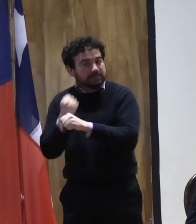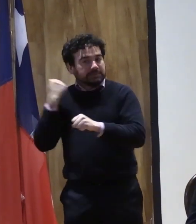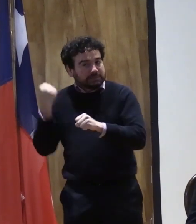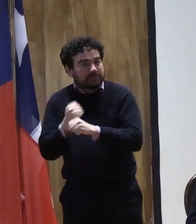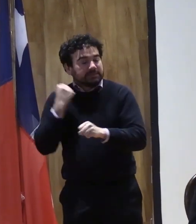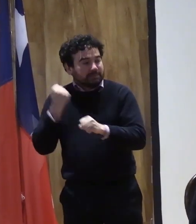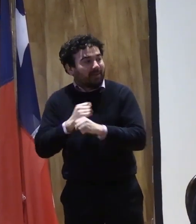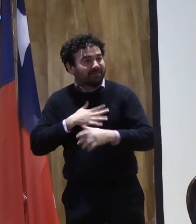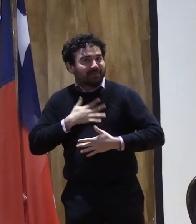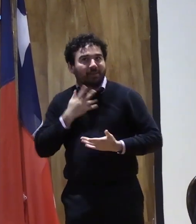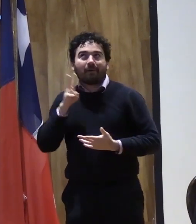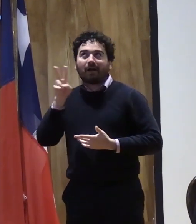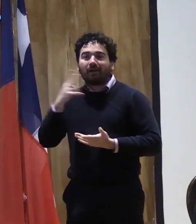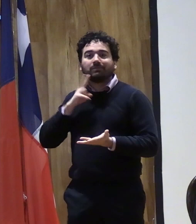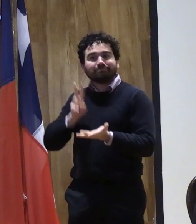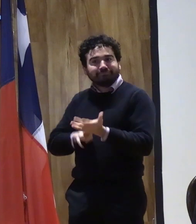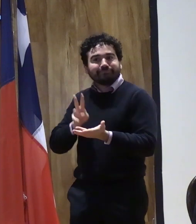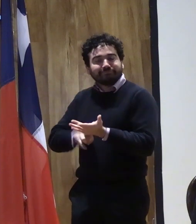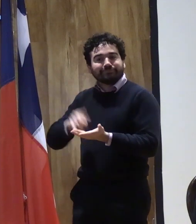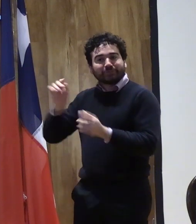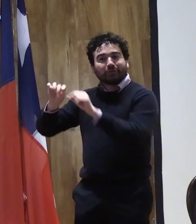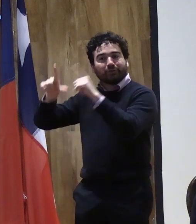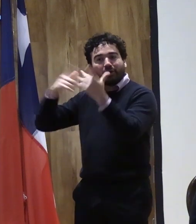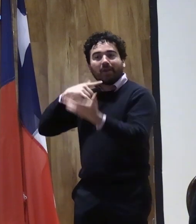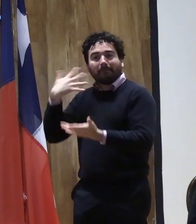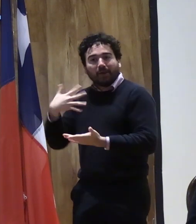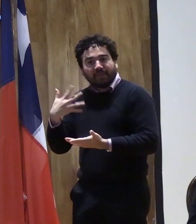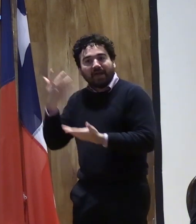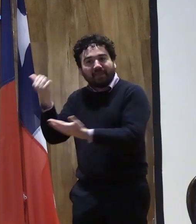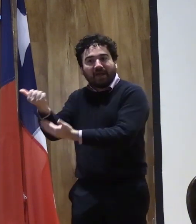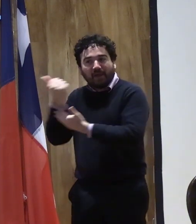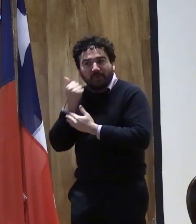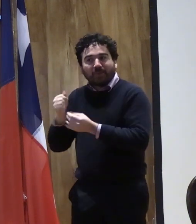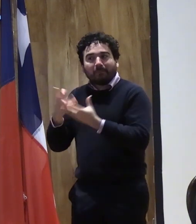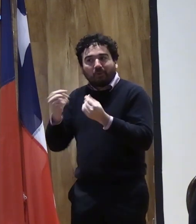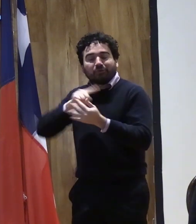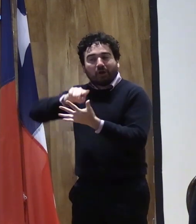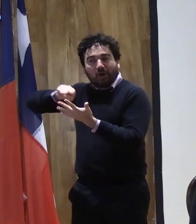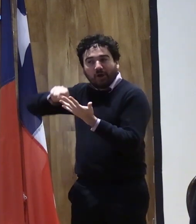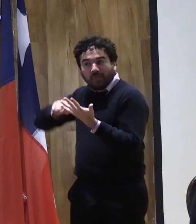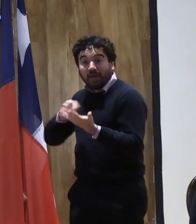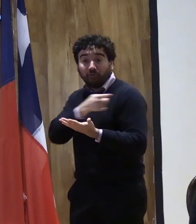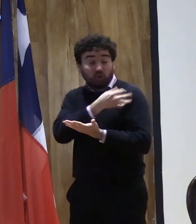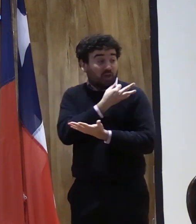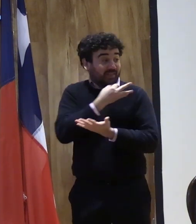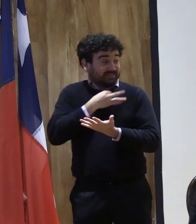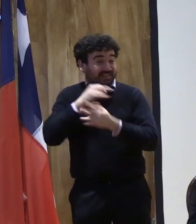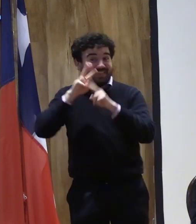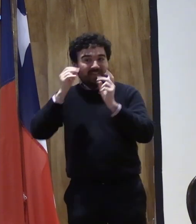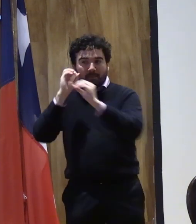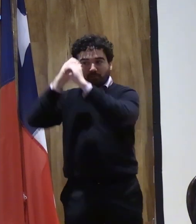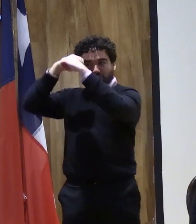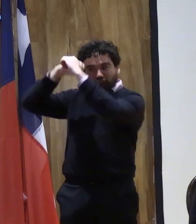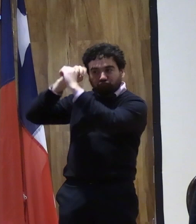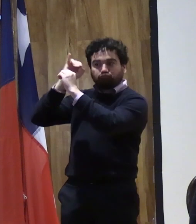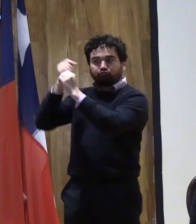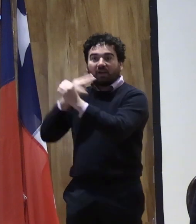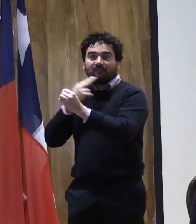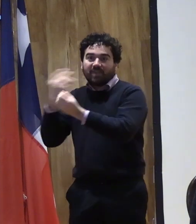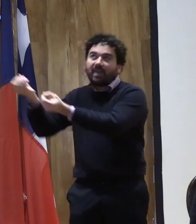tiene el Sol para muchas áreas. Tú lo estás marcando desde el punto de vista de la astronomía y de la